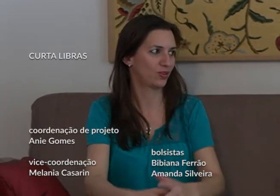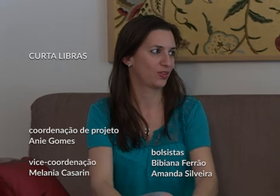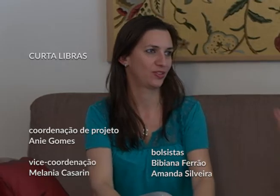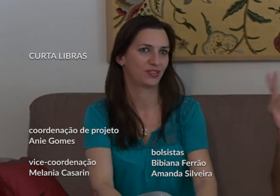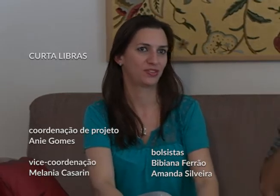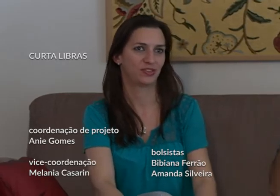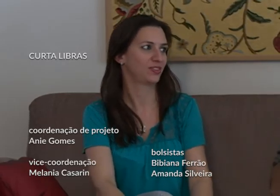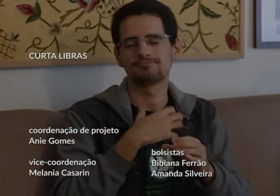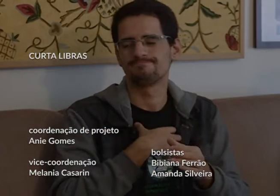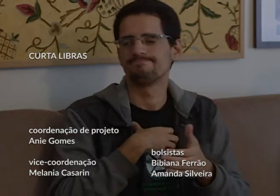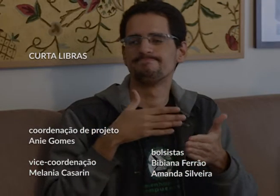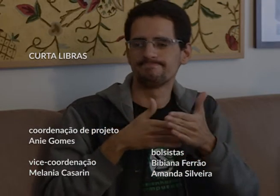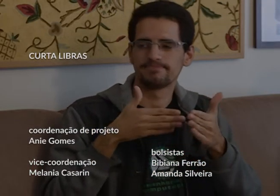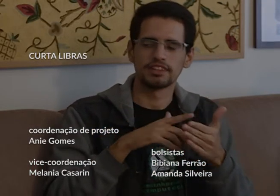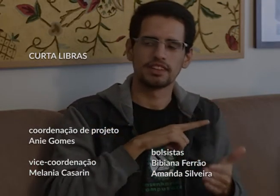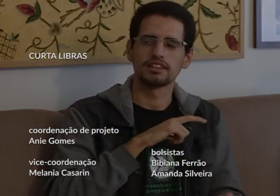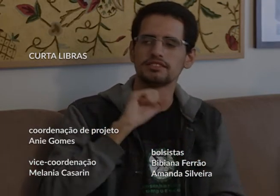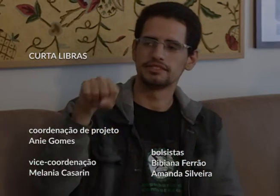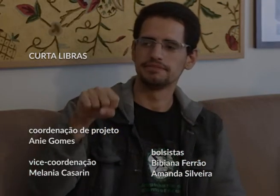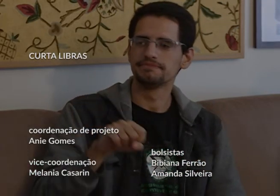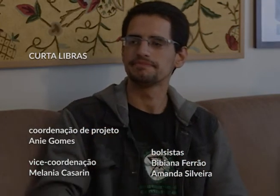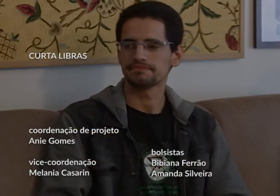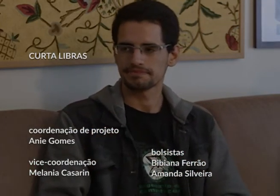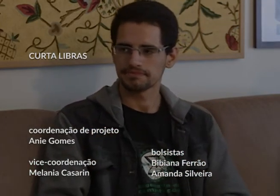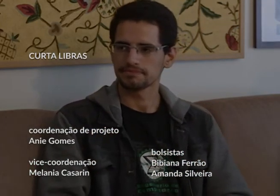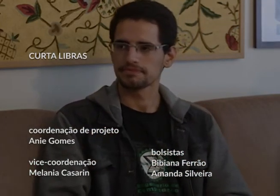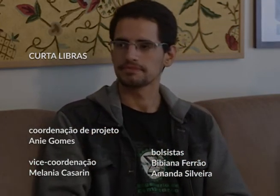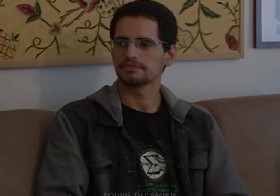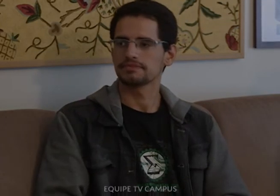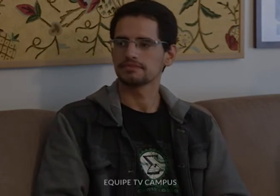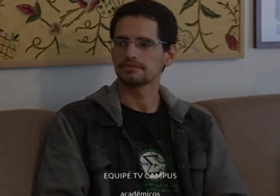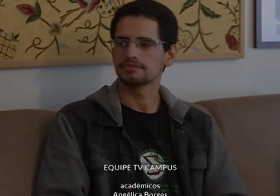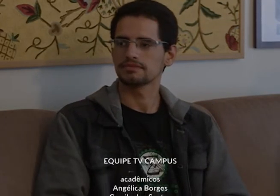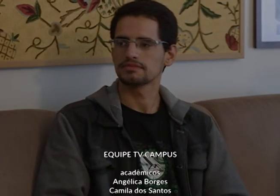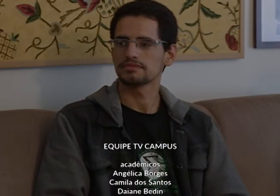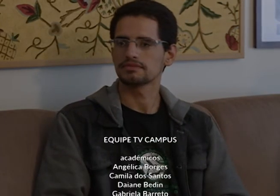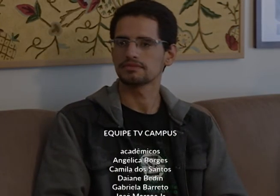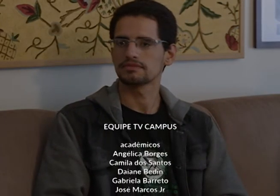Professor. Libras.